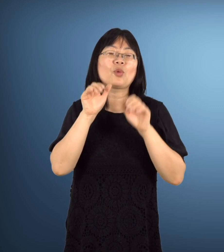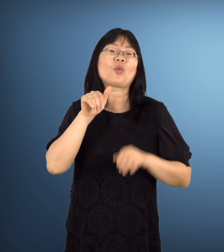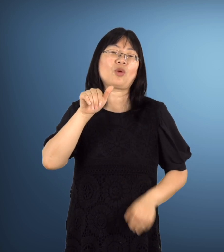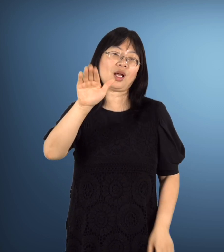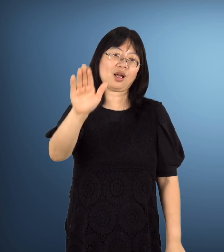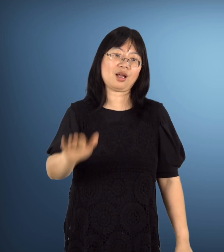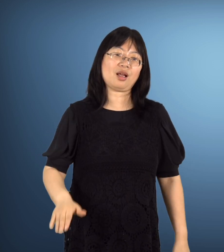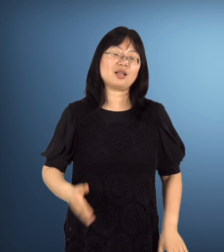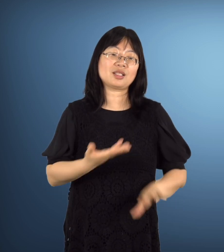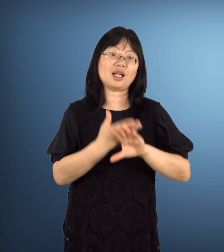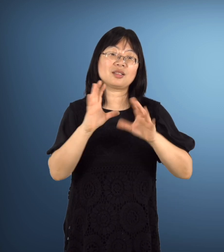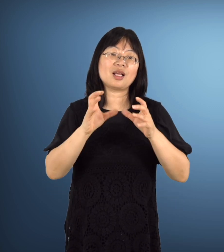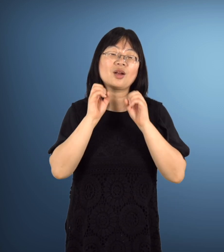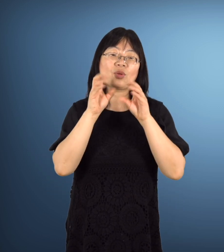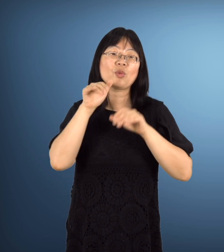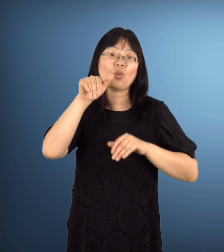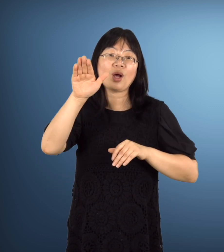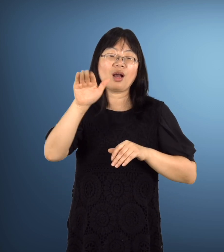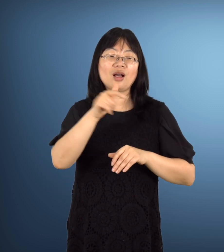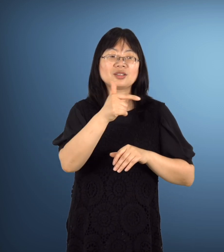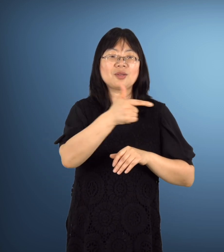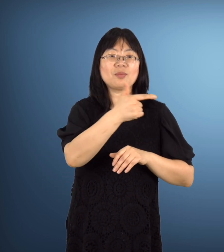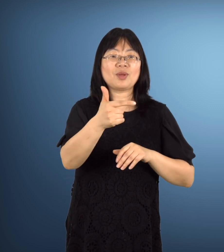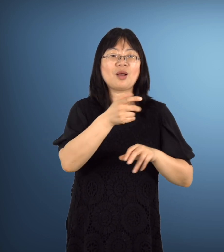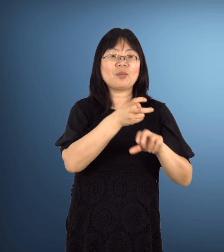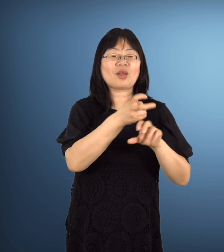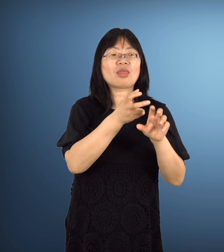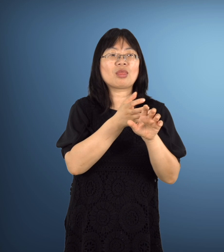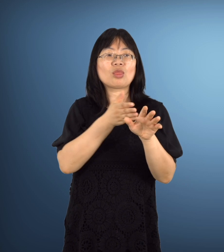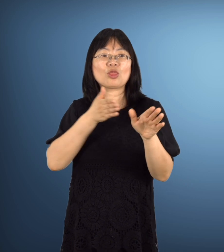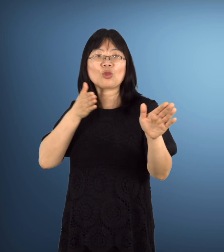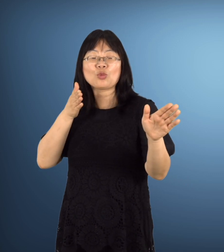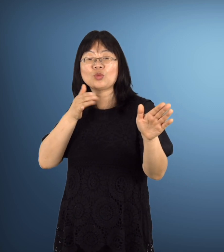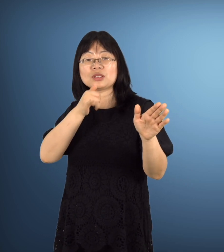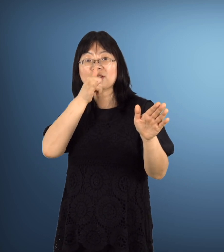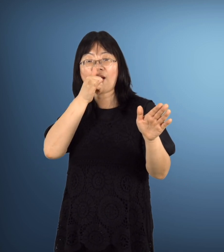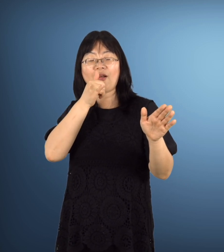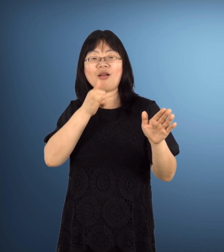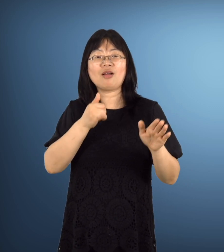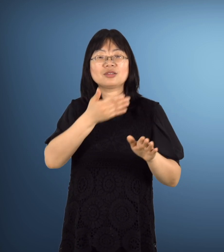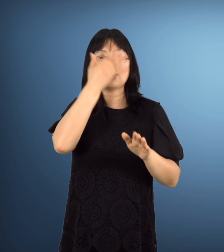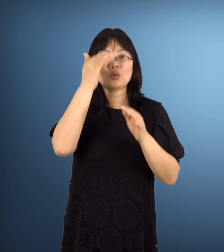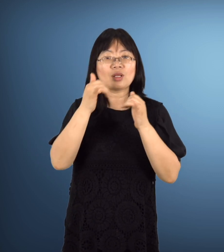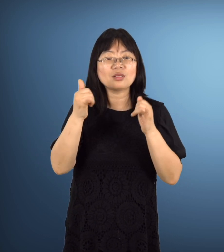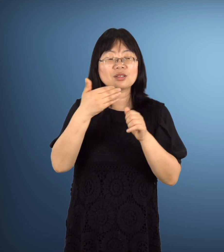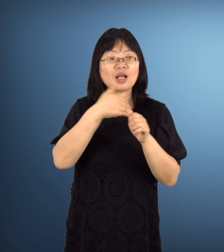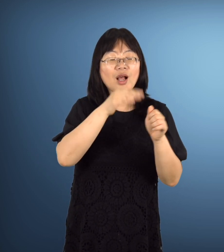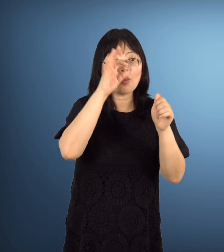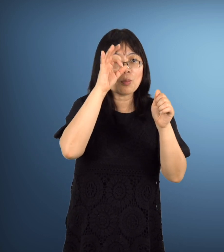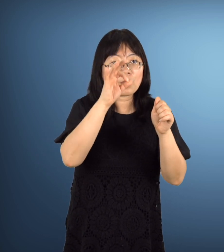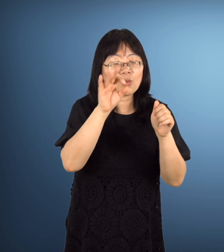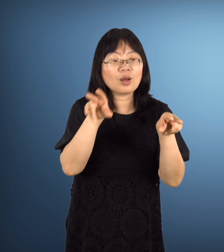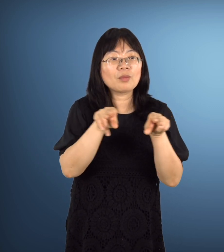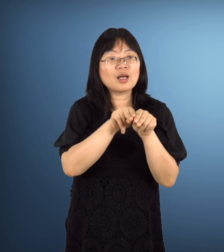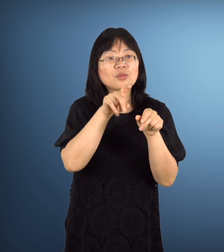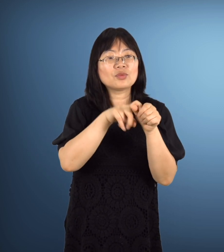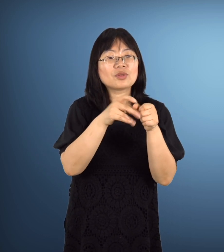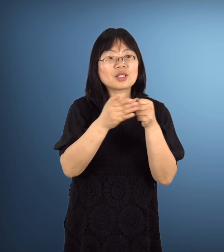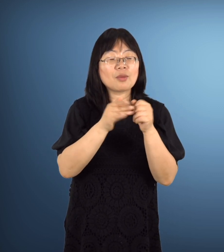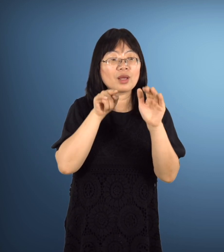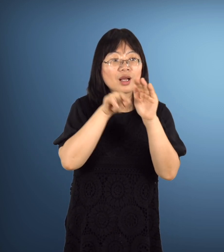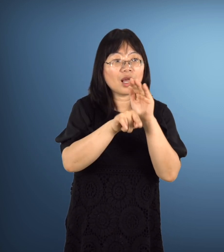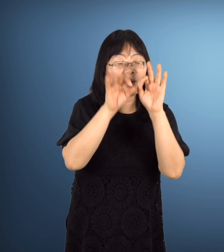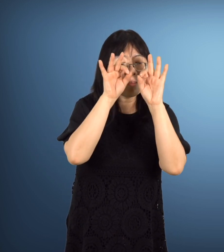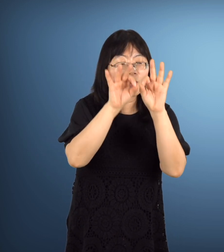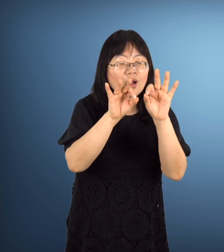떠났어요. 여기 대형 버스들이 쫙 와 있더라고요. 그래서 이제 청년들 떠나는 걸 좀 마중하기 위해서